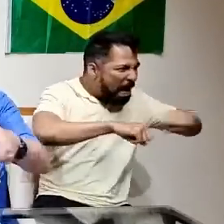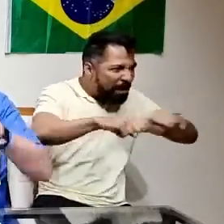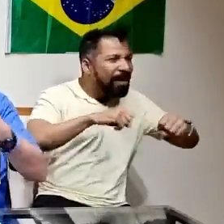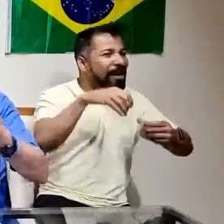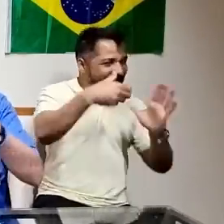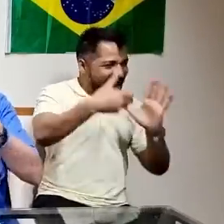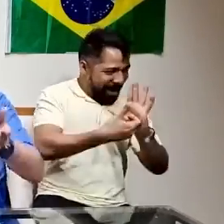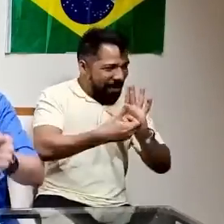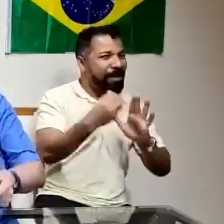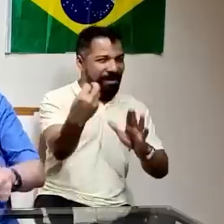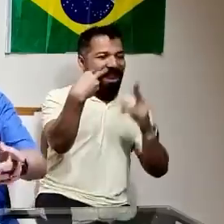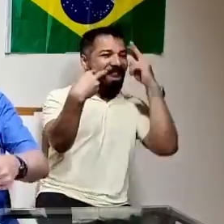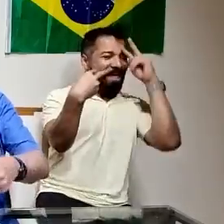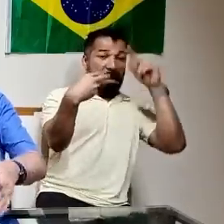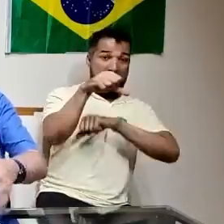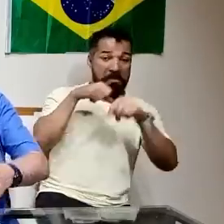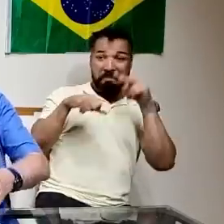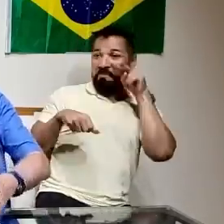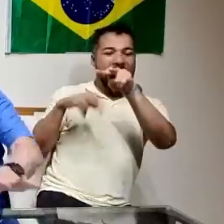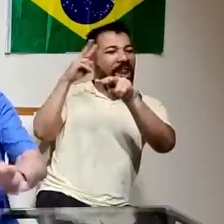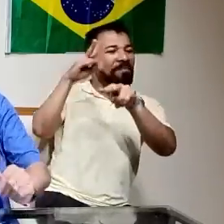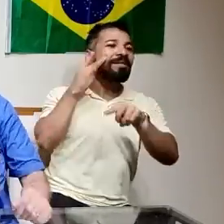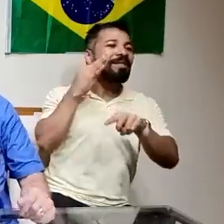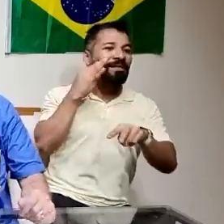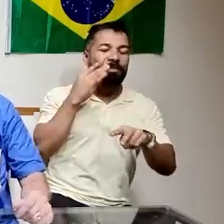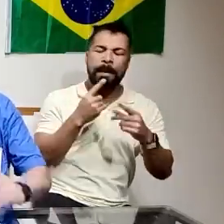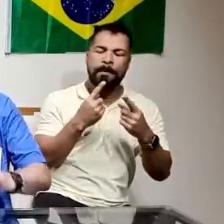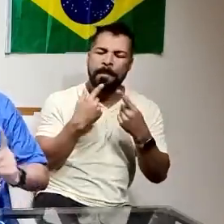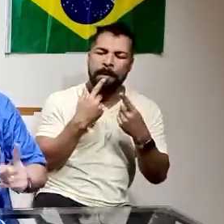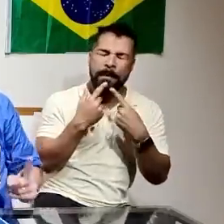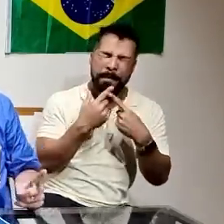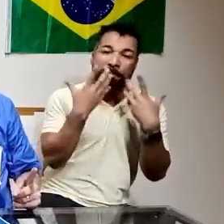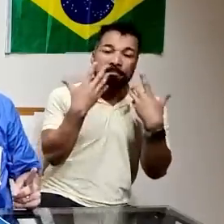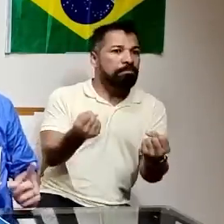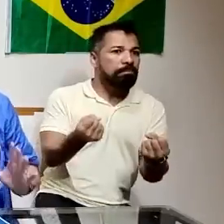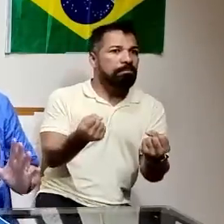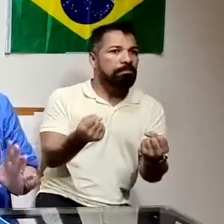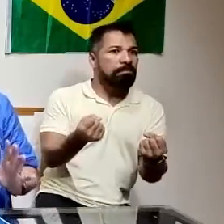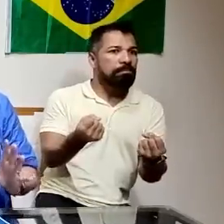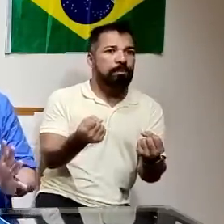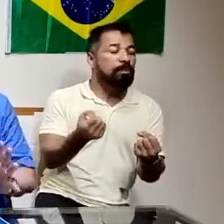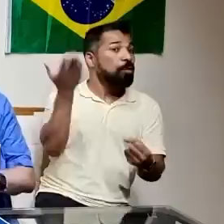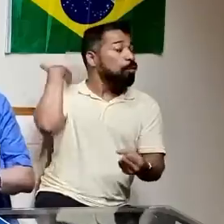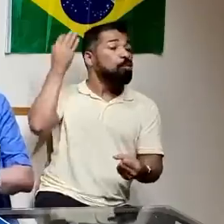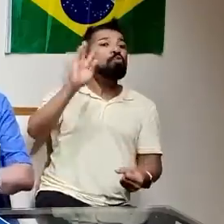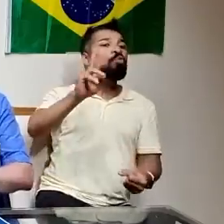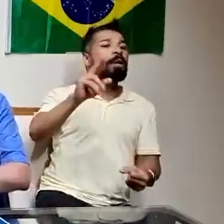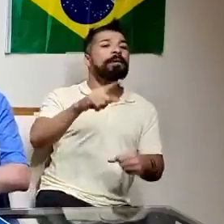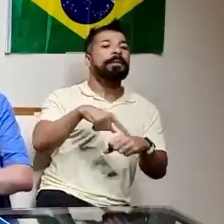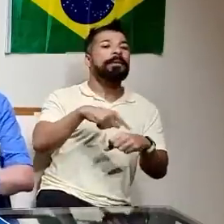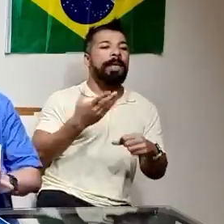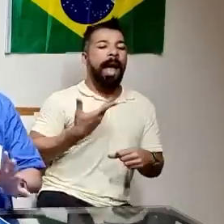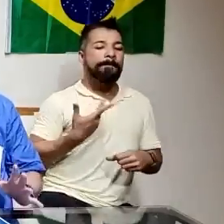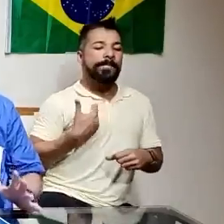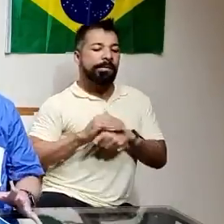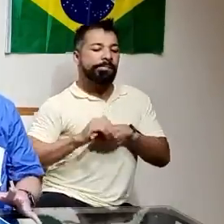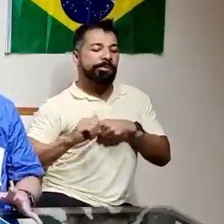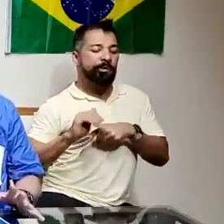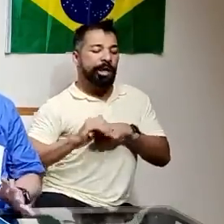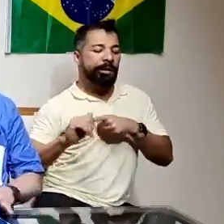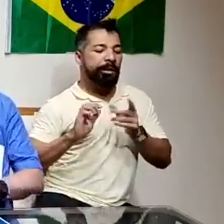foi a conversa, poucos minutos, está fechado. Nunca foi assim. Geralmente, se conversava com um padrinho